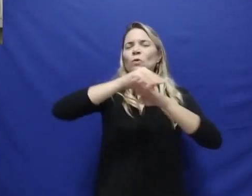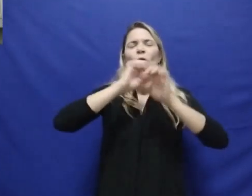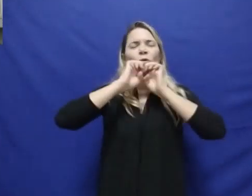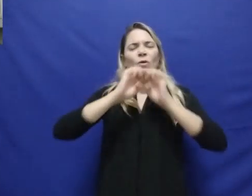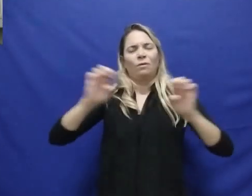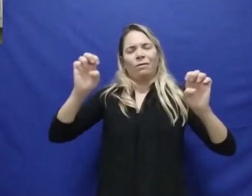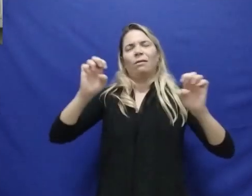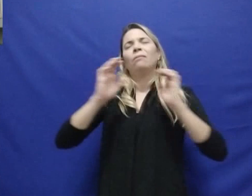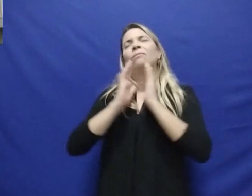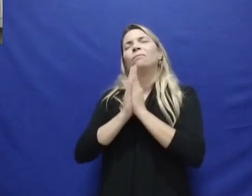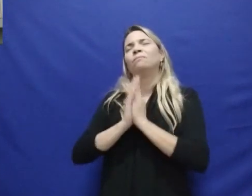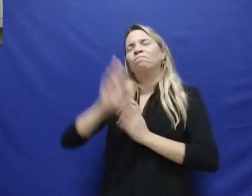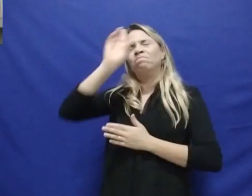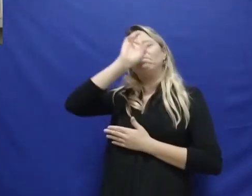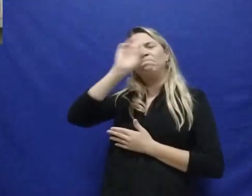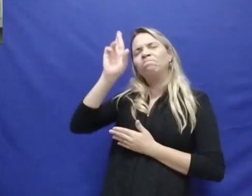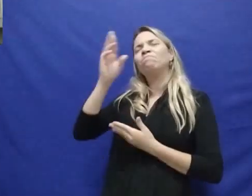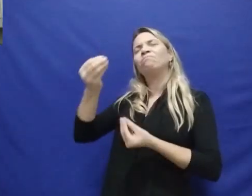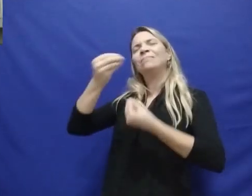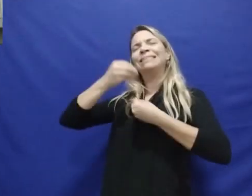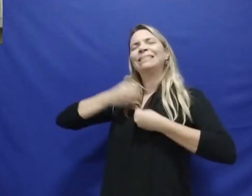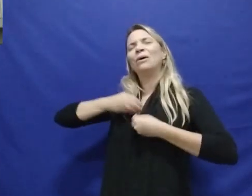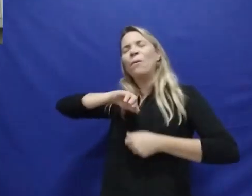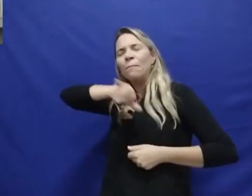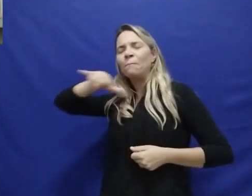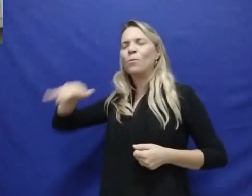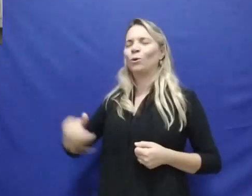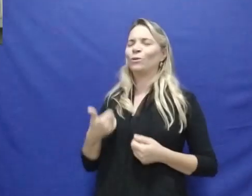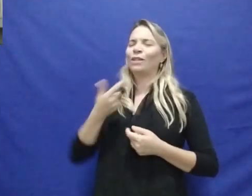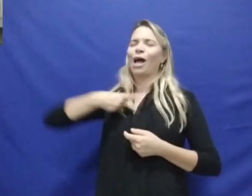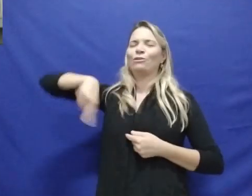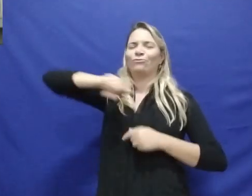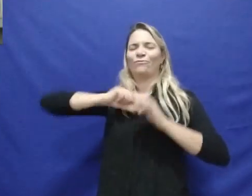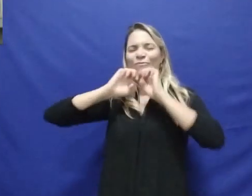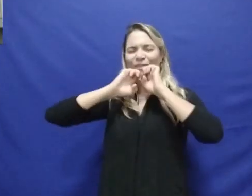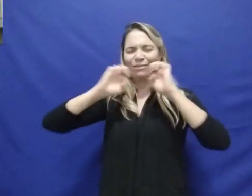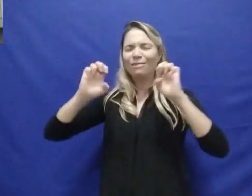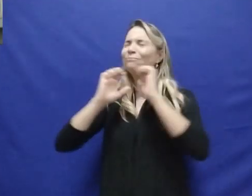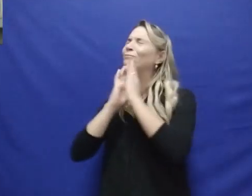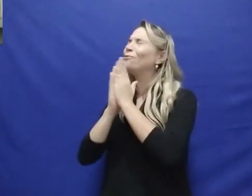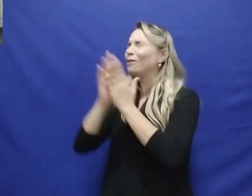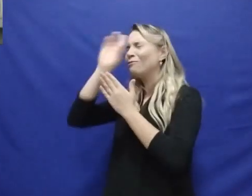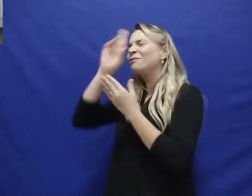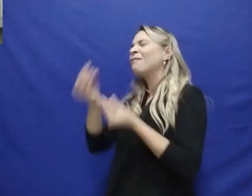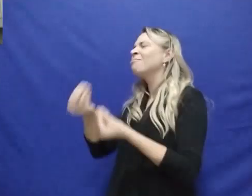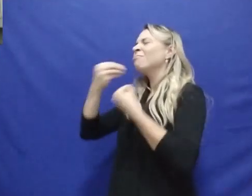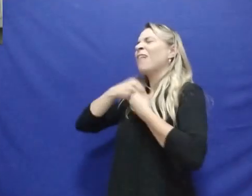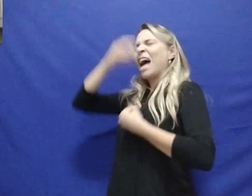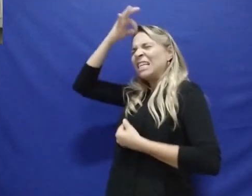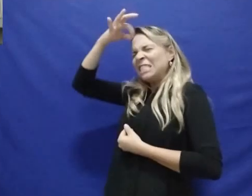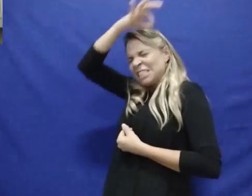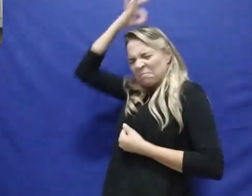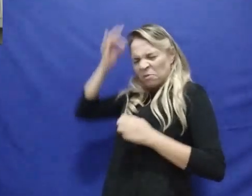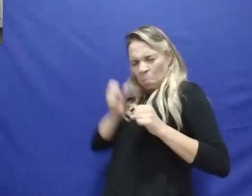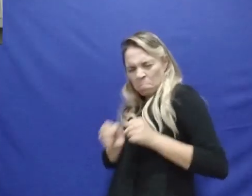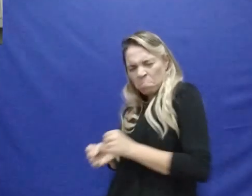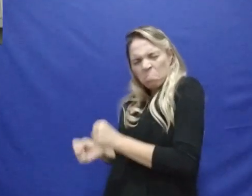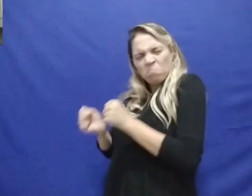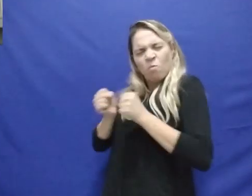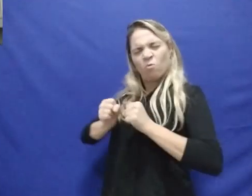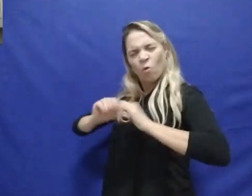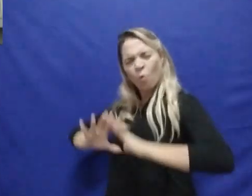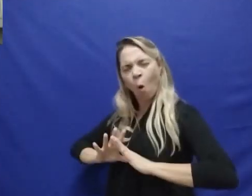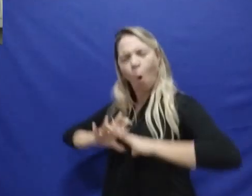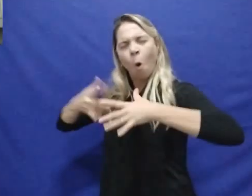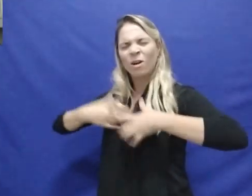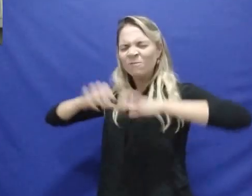Senhor, rende graças ao teu nome, porque o Senhor sempre tem-nos a palavra acertada